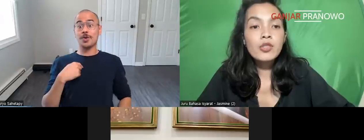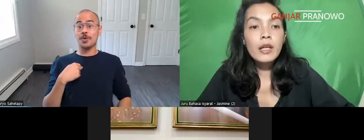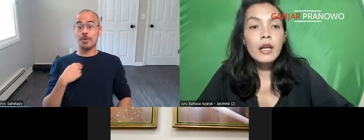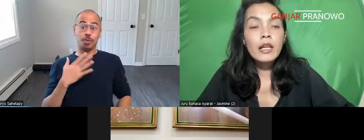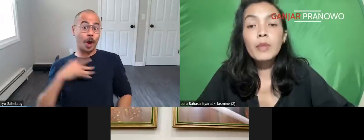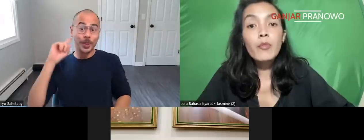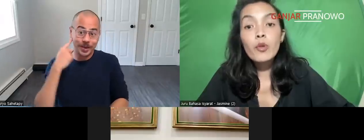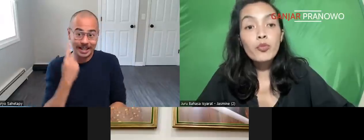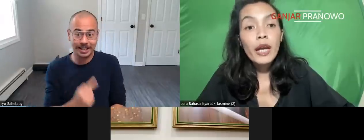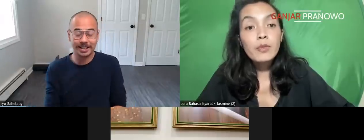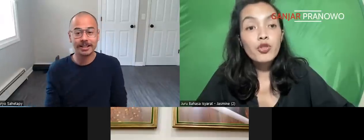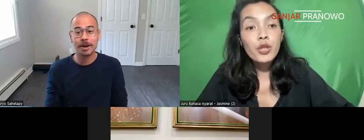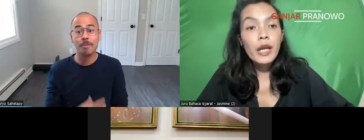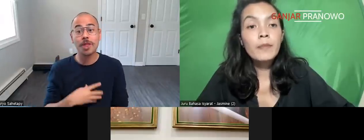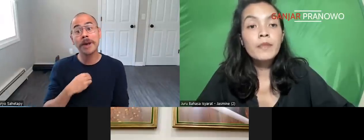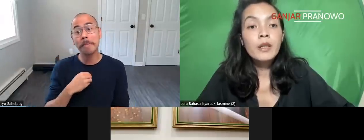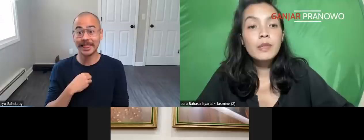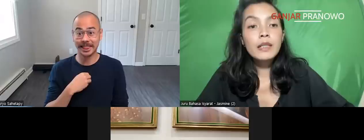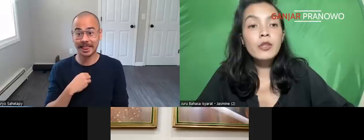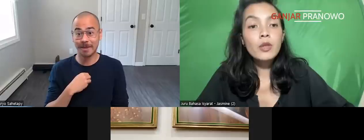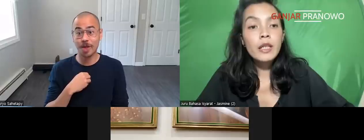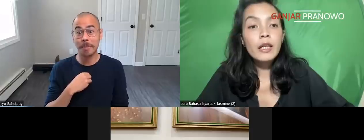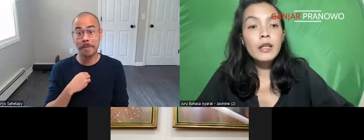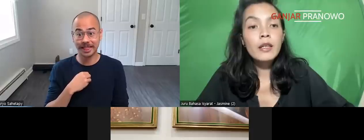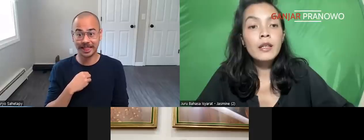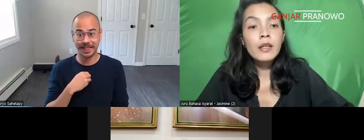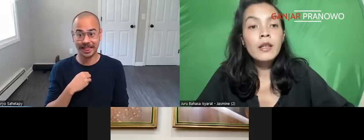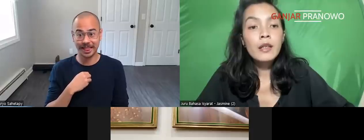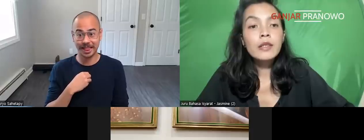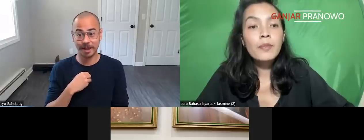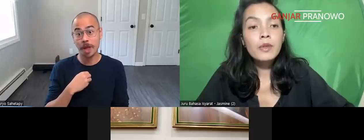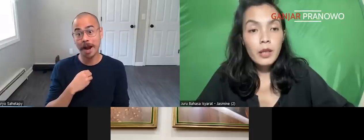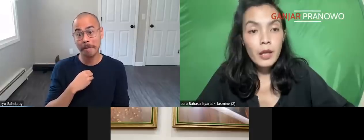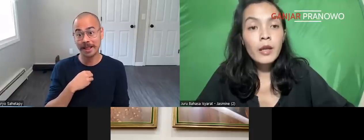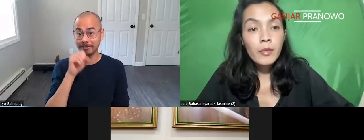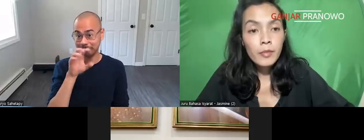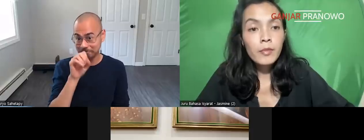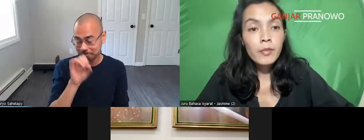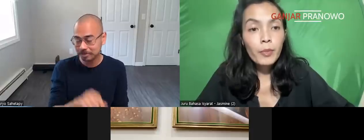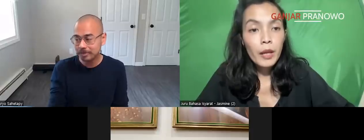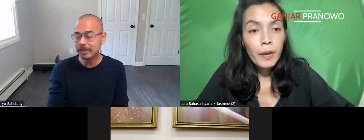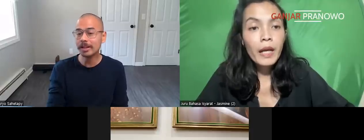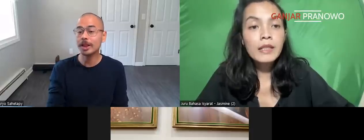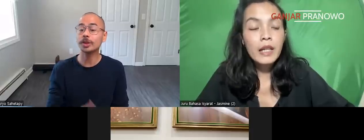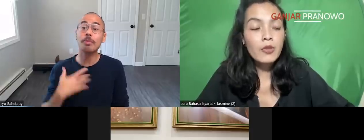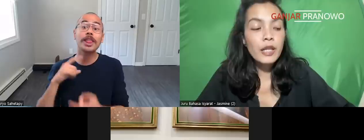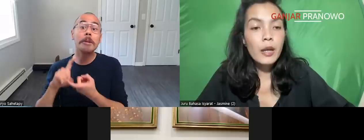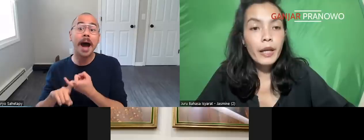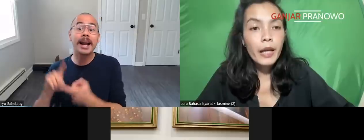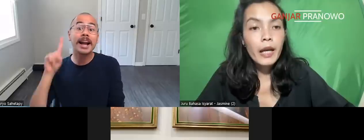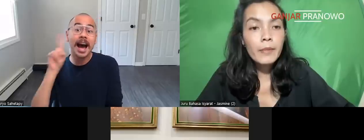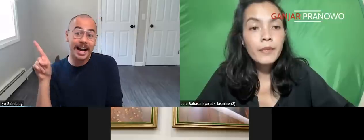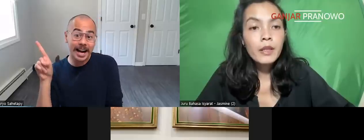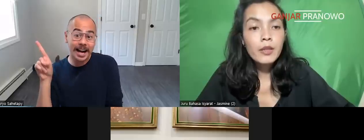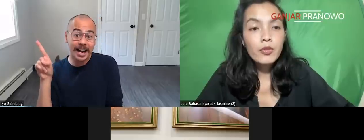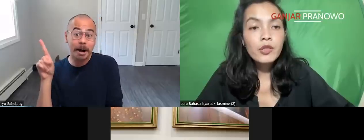tidak tahu cara karena mereka belum punya osurnya misal saya Saya punya pendapat lalu saya